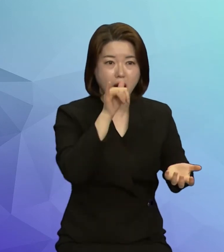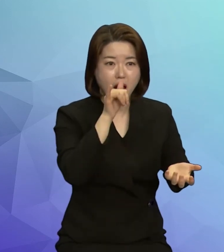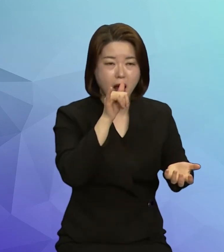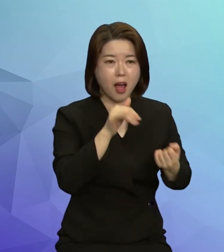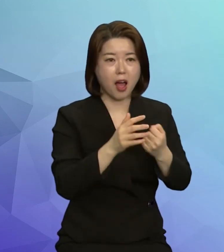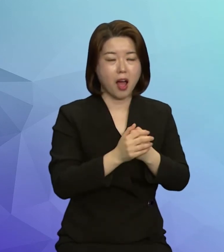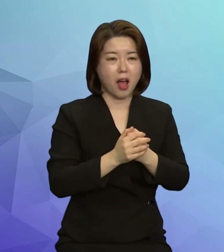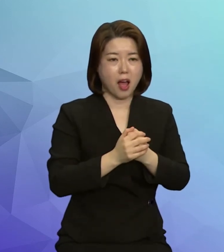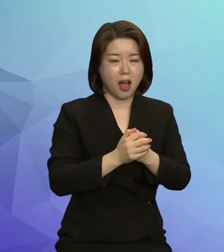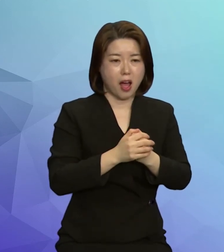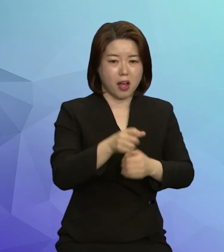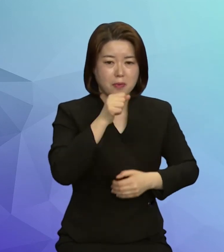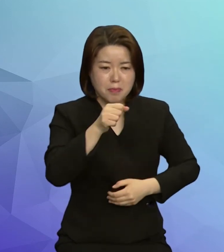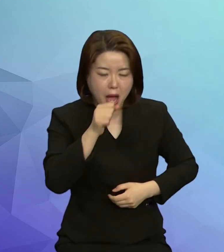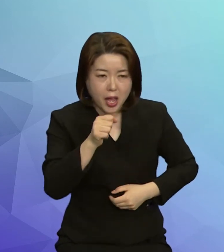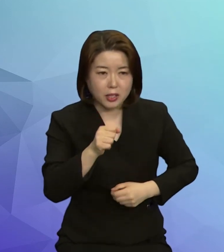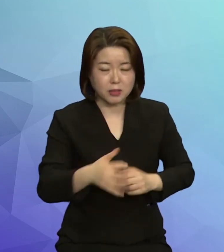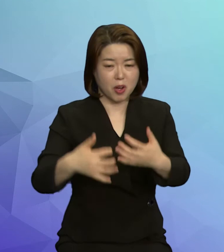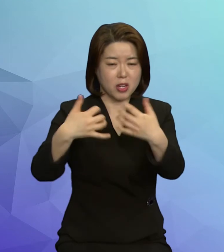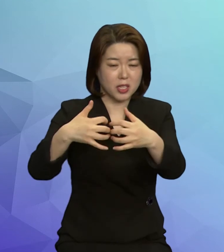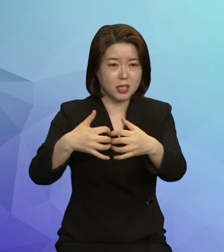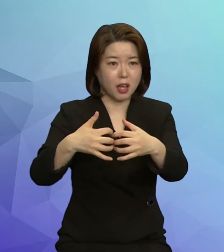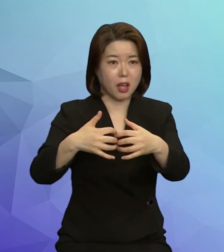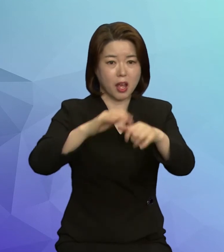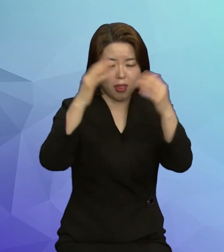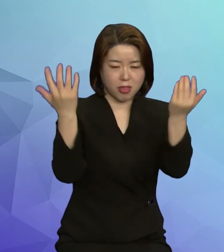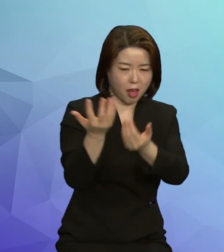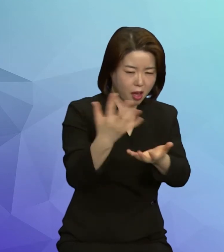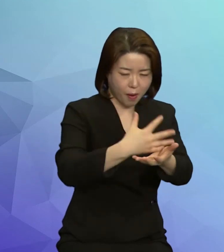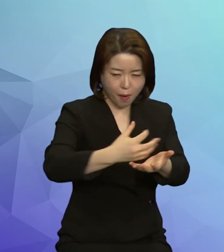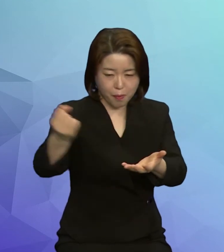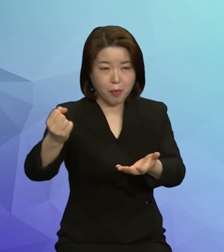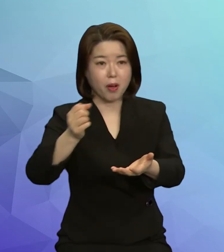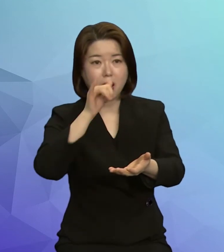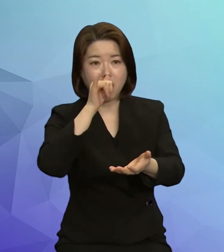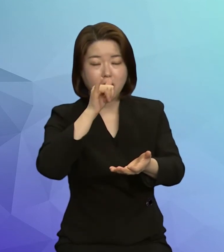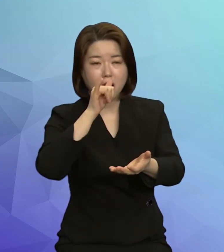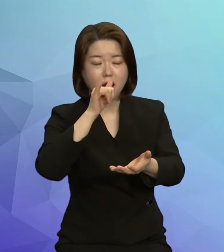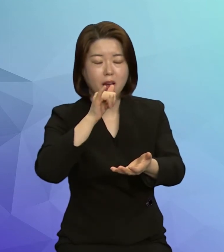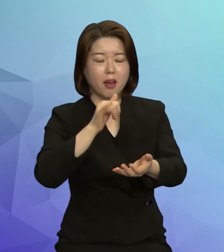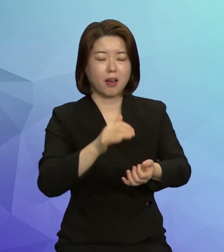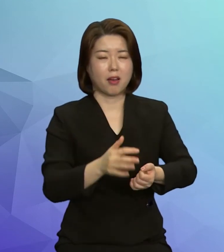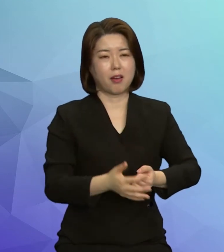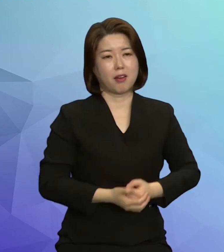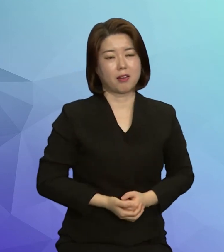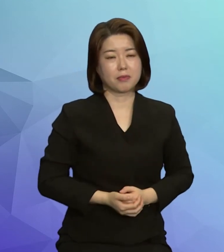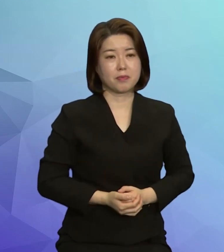열어놓고 그 앰프랑 마이크랑 도둑 가져갔습니다.